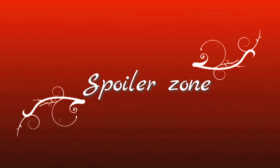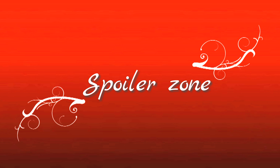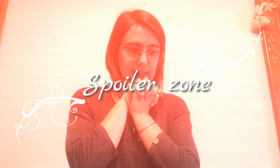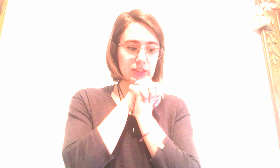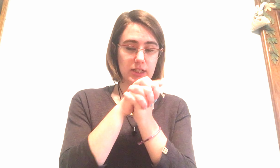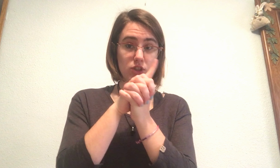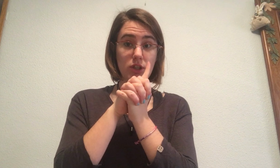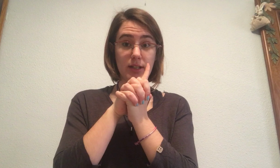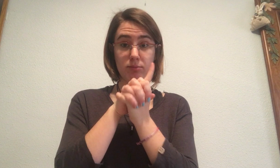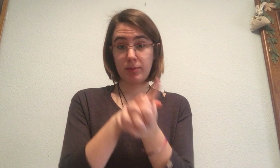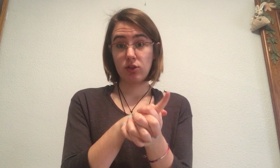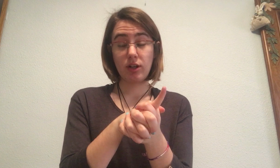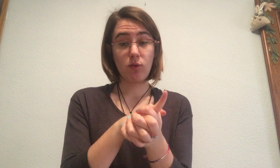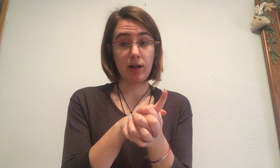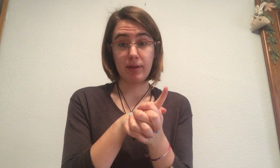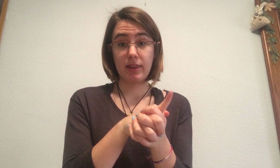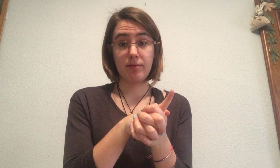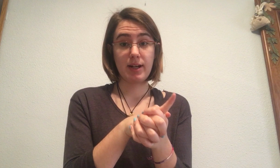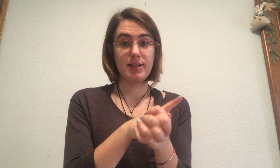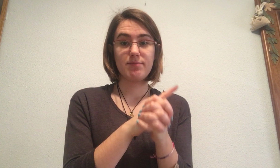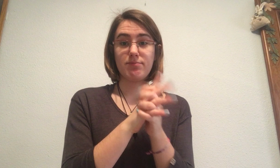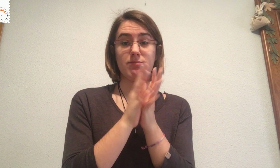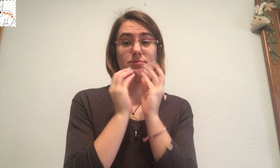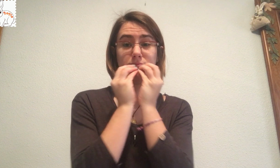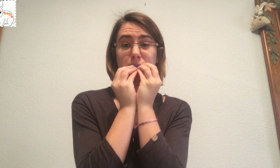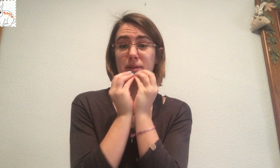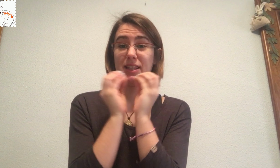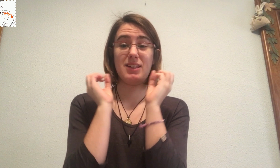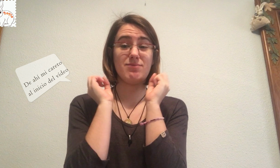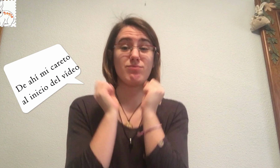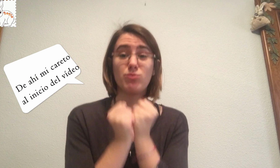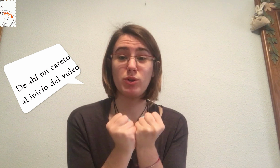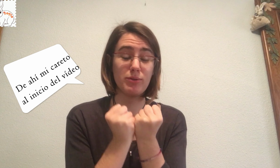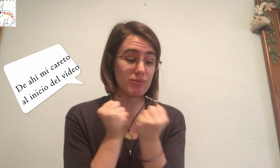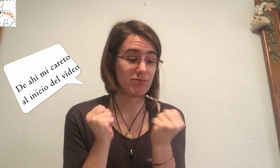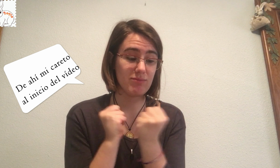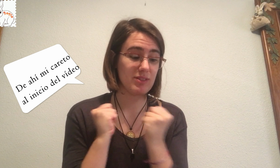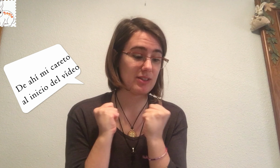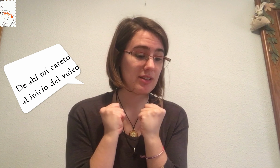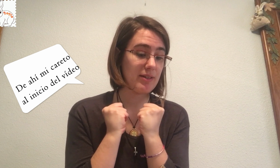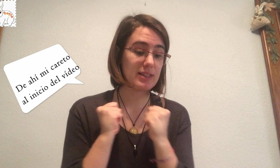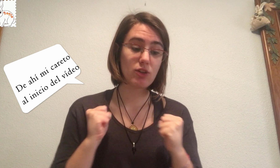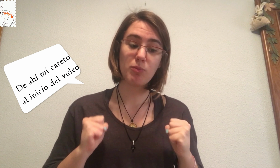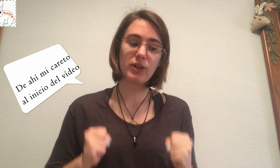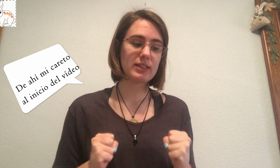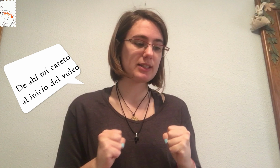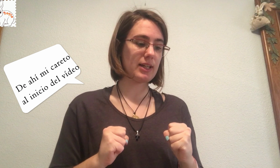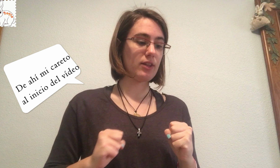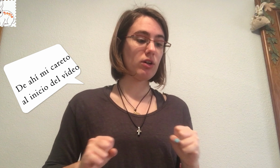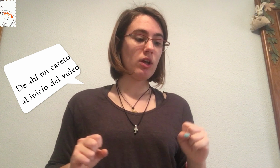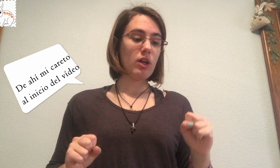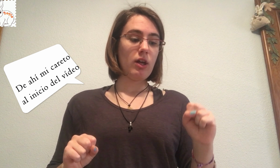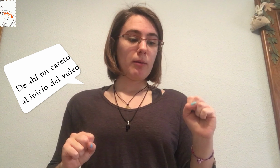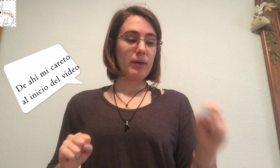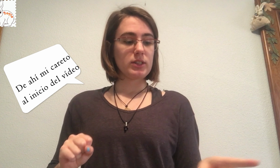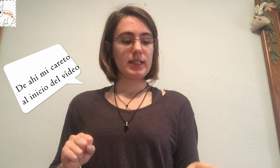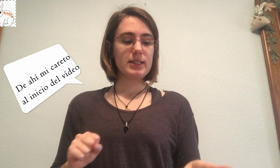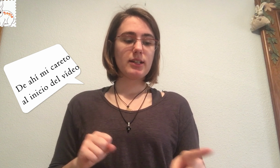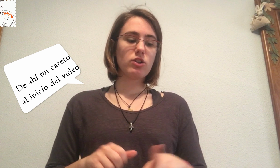Ya os he dicho que el momento en el cual aparece Barry Me parece muy divertido Muy entretenido Pero sí que es cierto